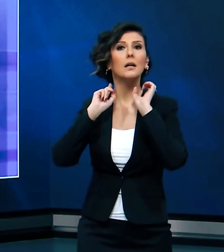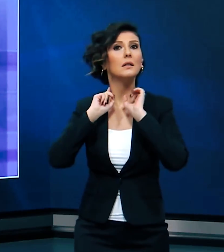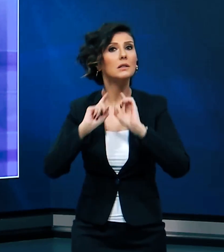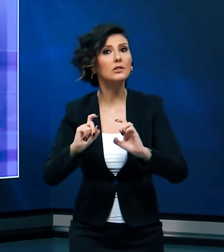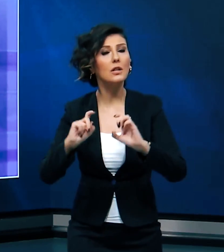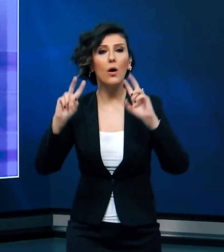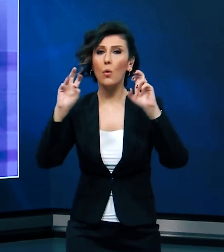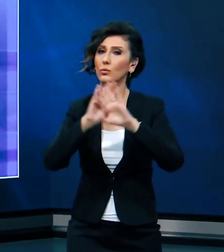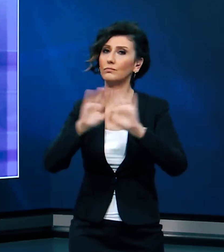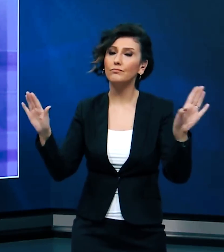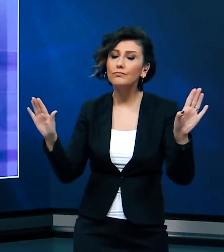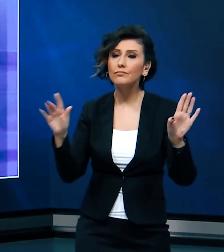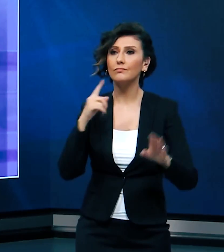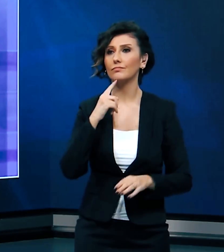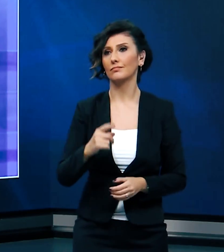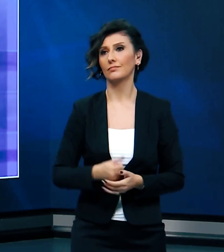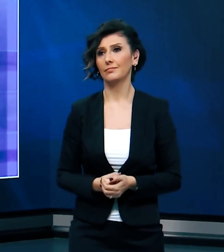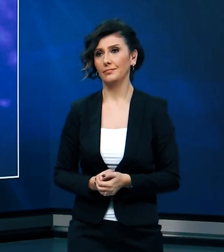konu olmayacak.